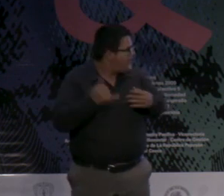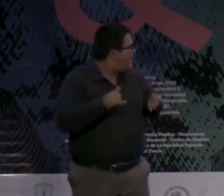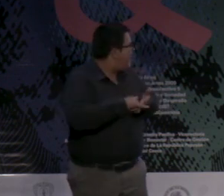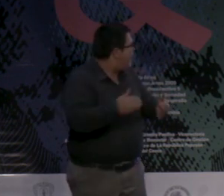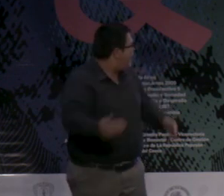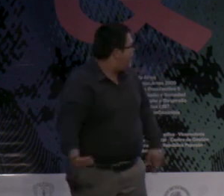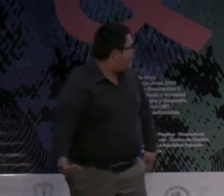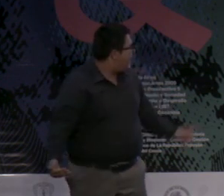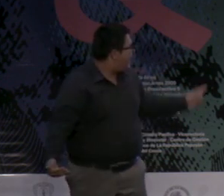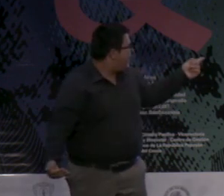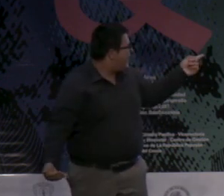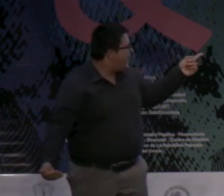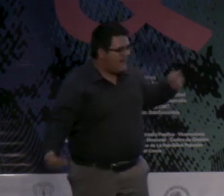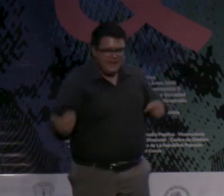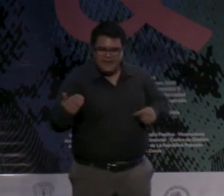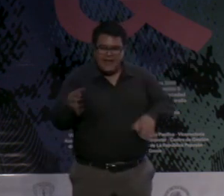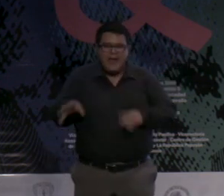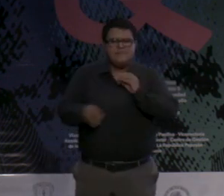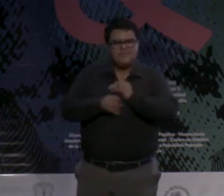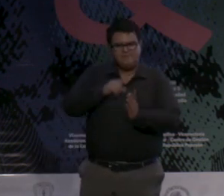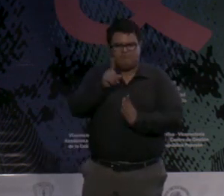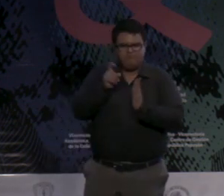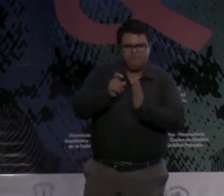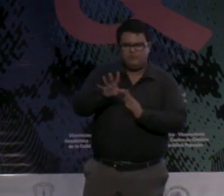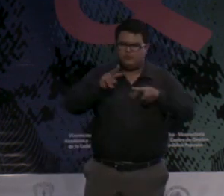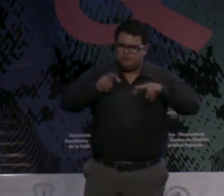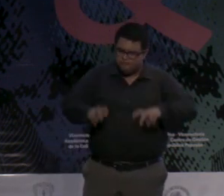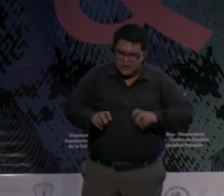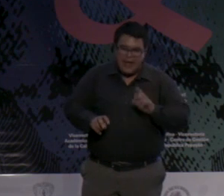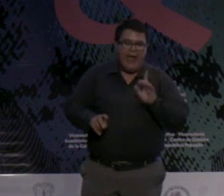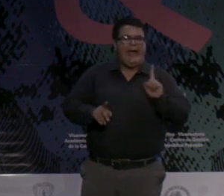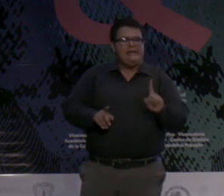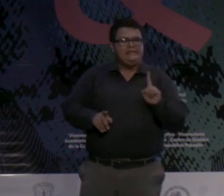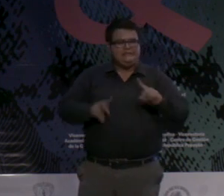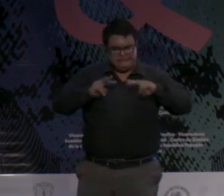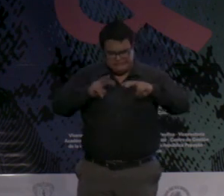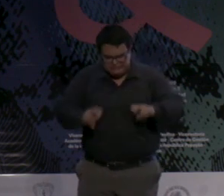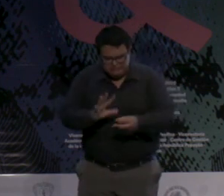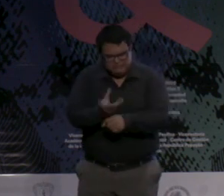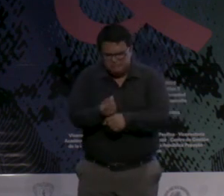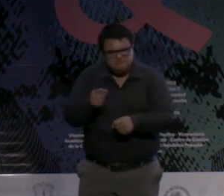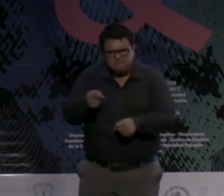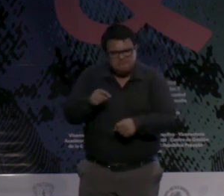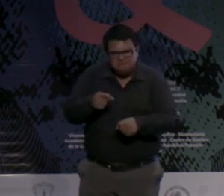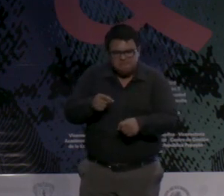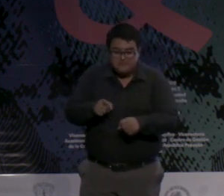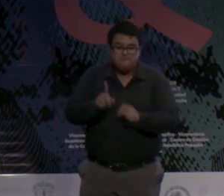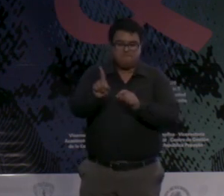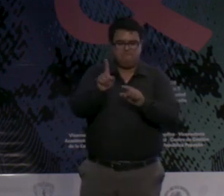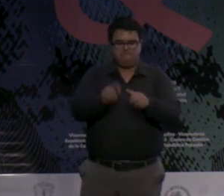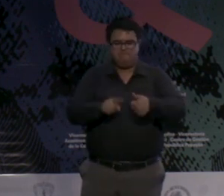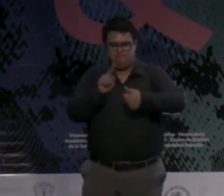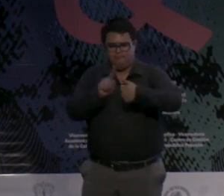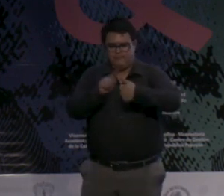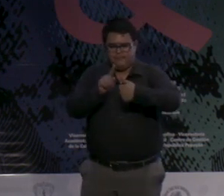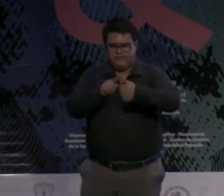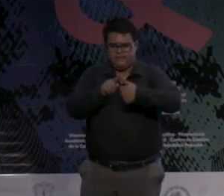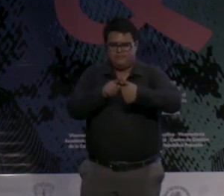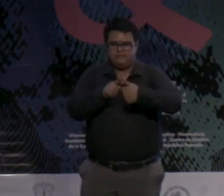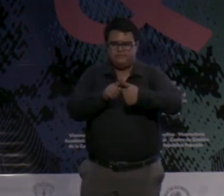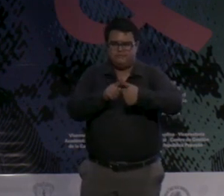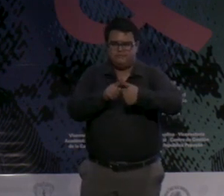les planteo otra hipótesis de investigación u otra condición de la investigación en artes. Uno se da cuenta